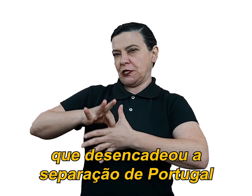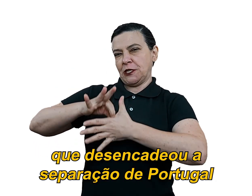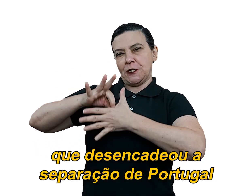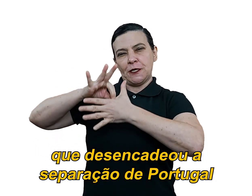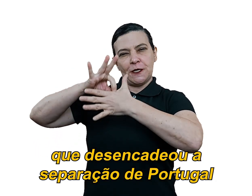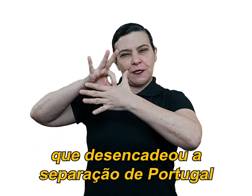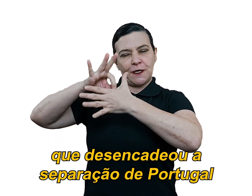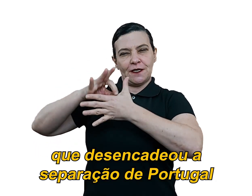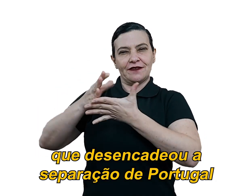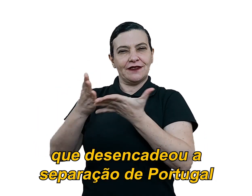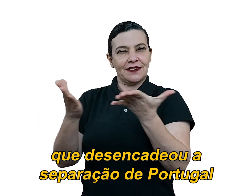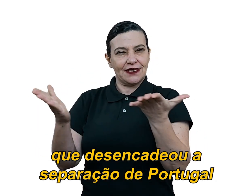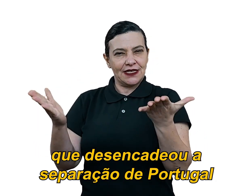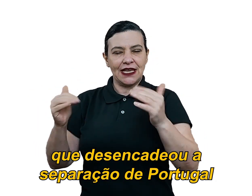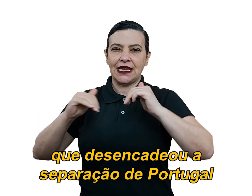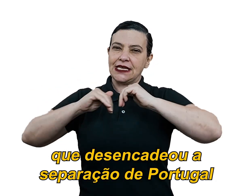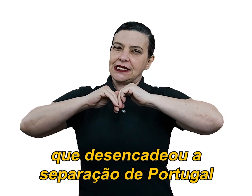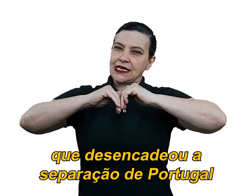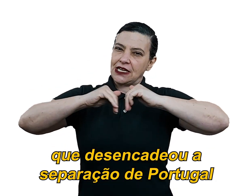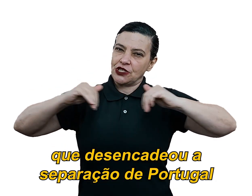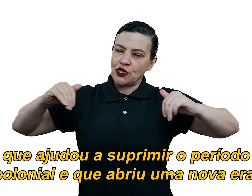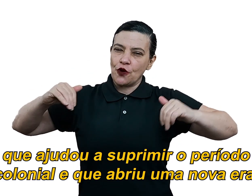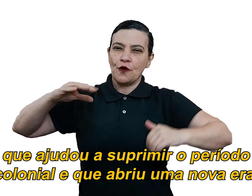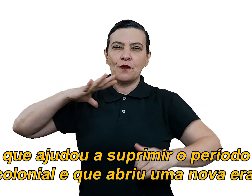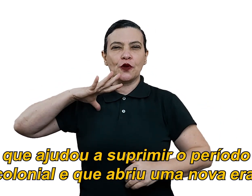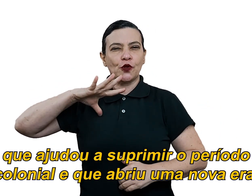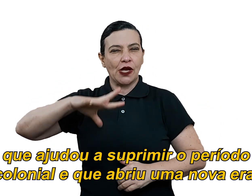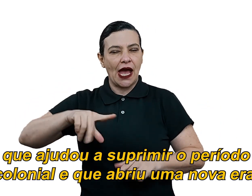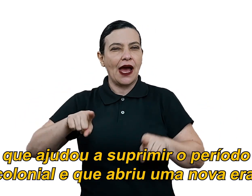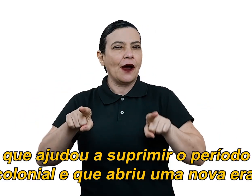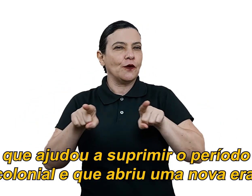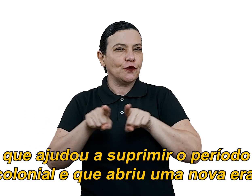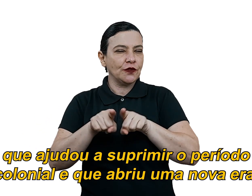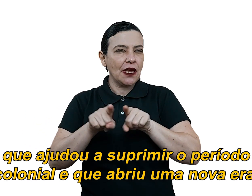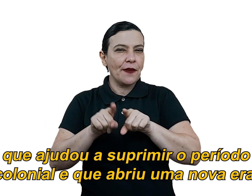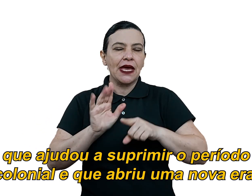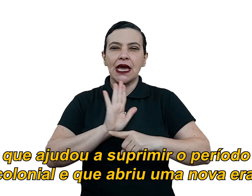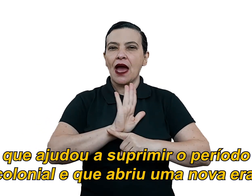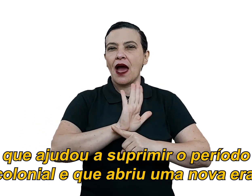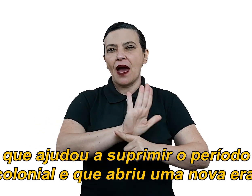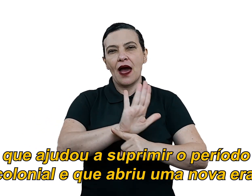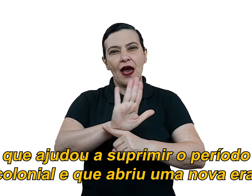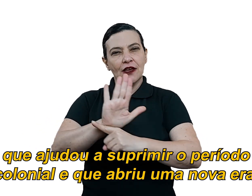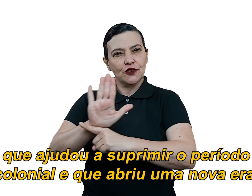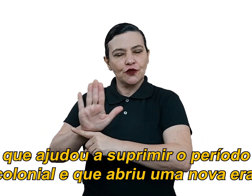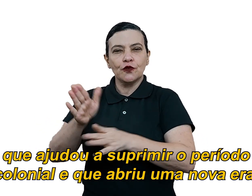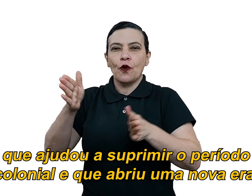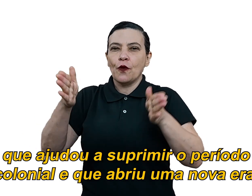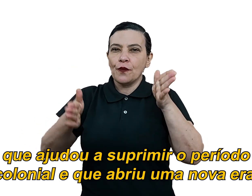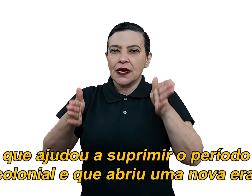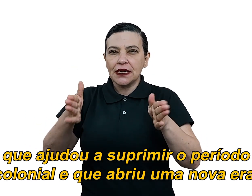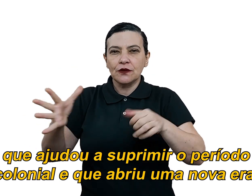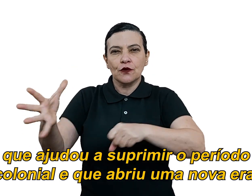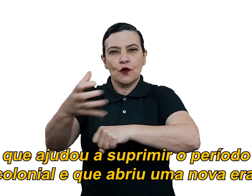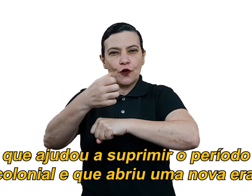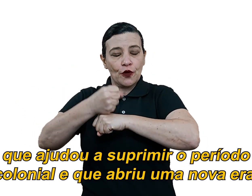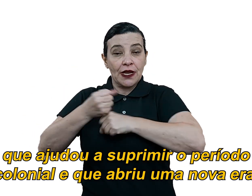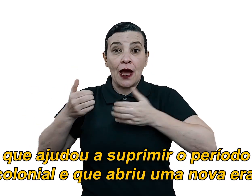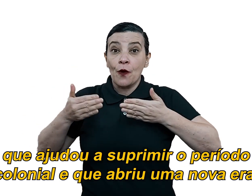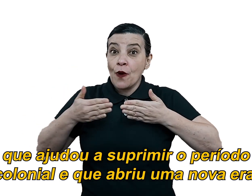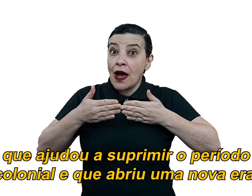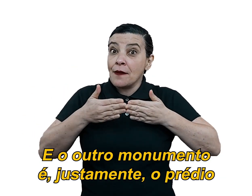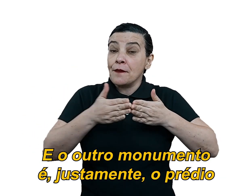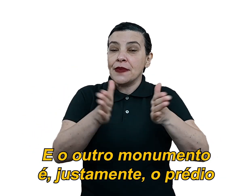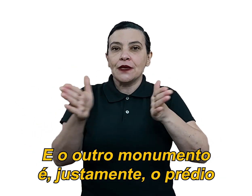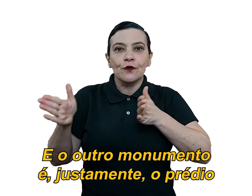que desencadeou a separação de Portugal, que ajudou a suprimir o período colonial e que abriu uma